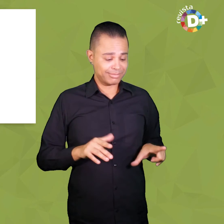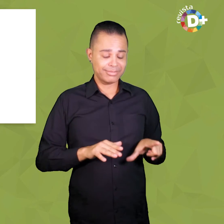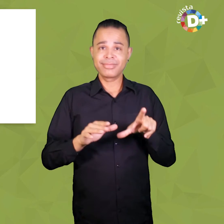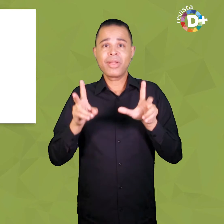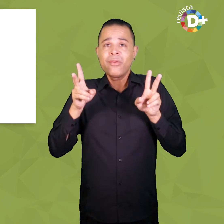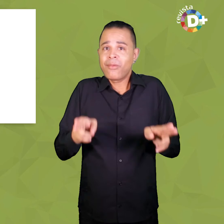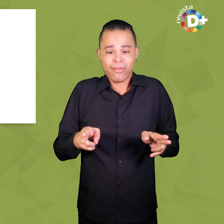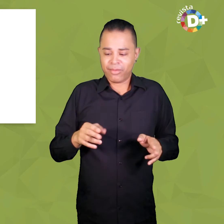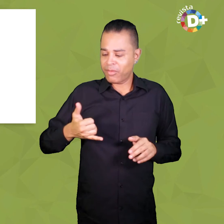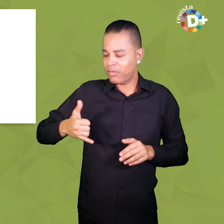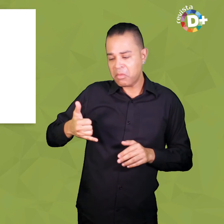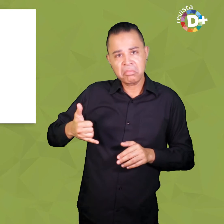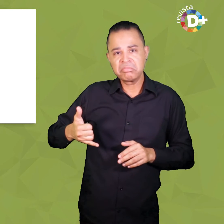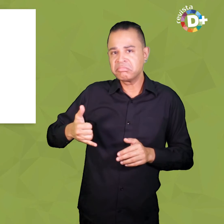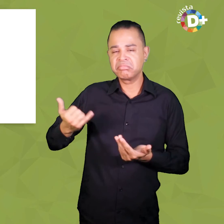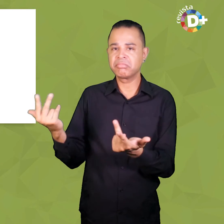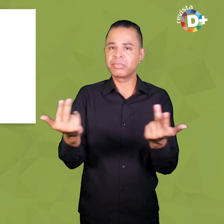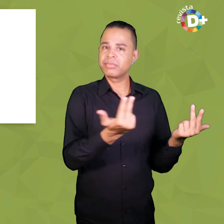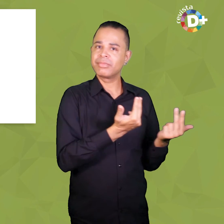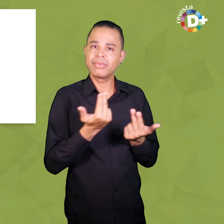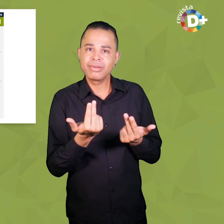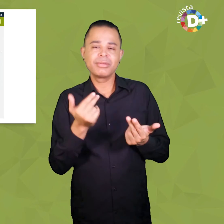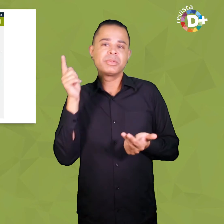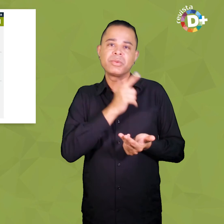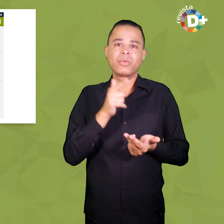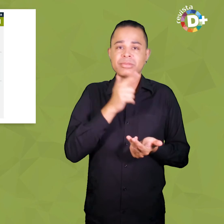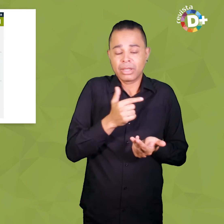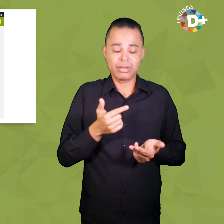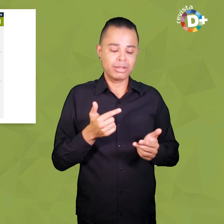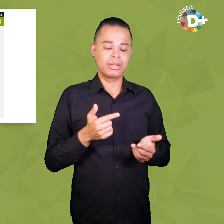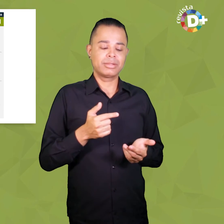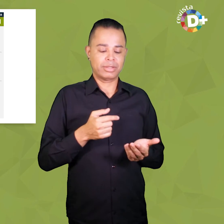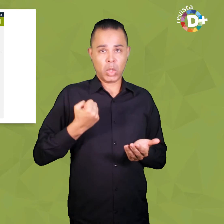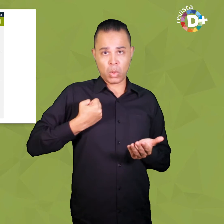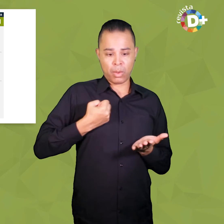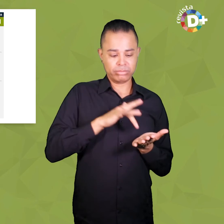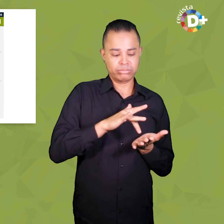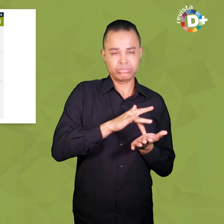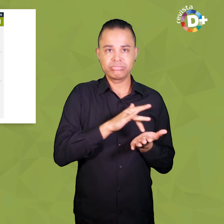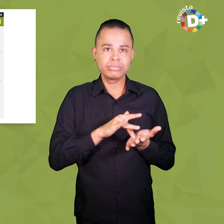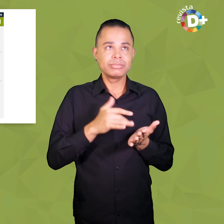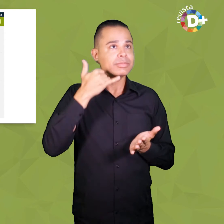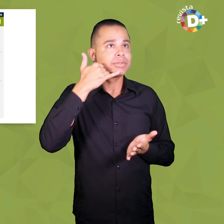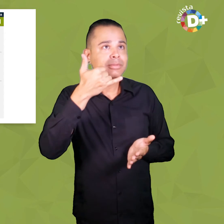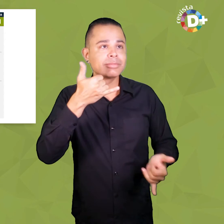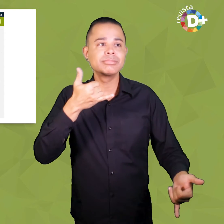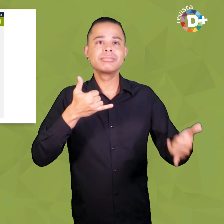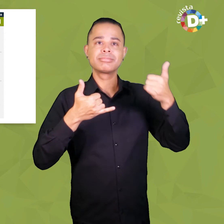padrão como realizar receber ligações e contatos telefônicos enviar receber nem